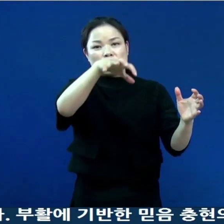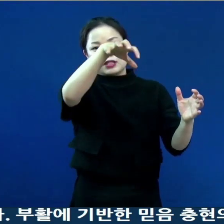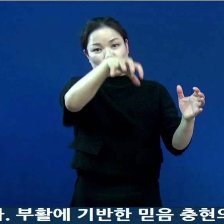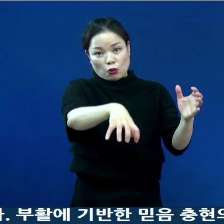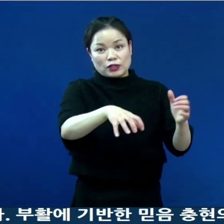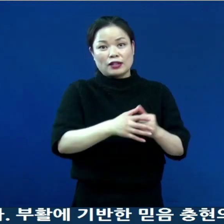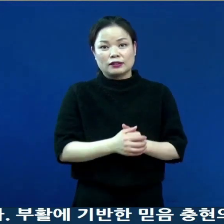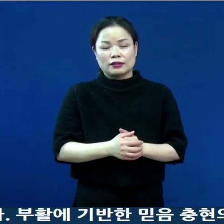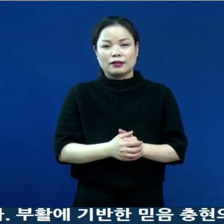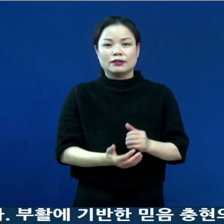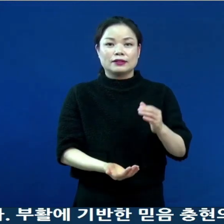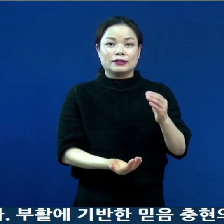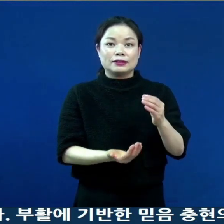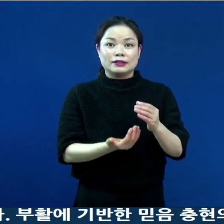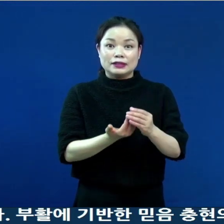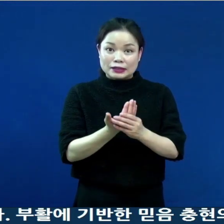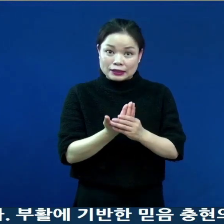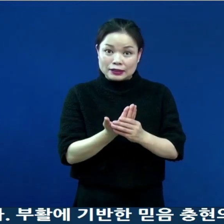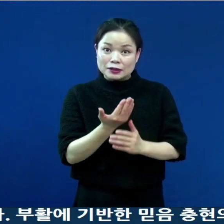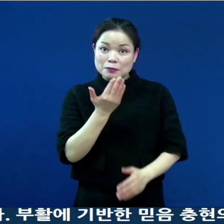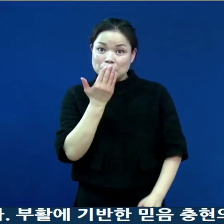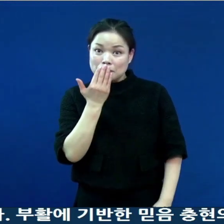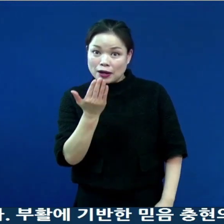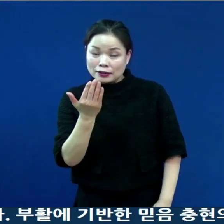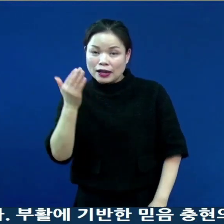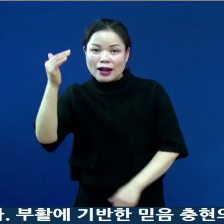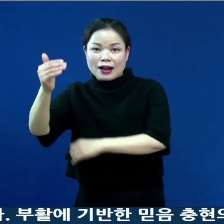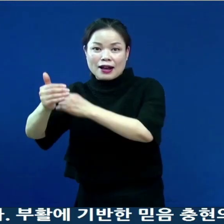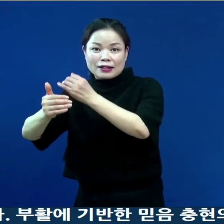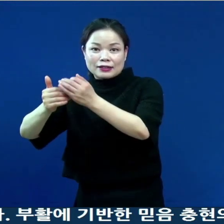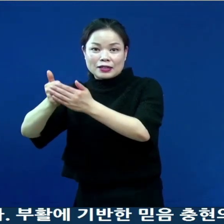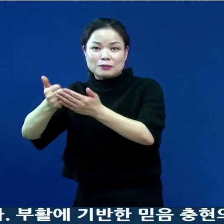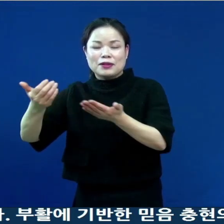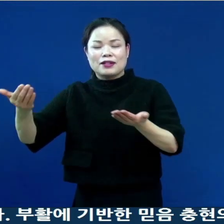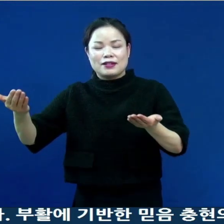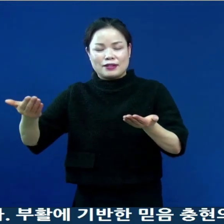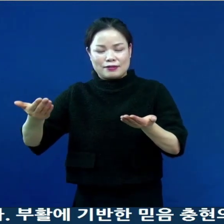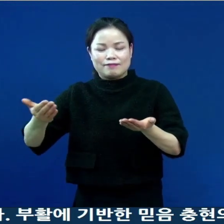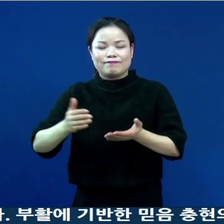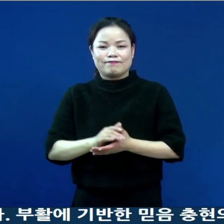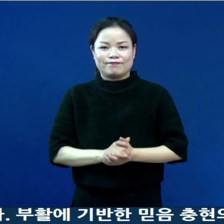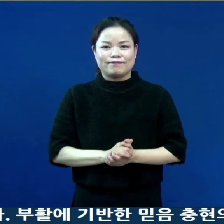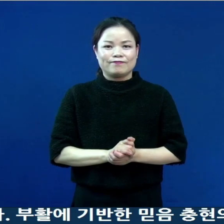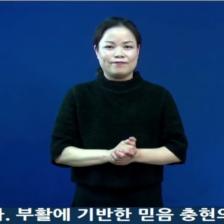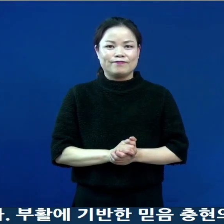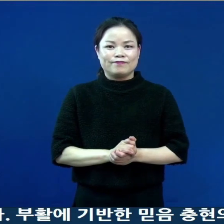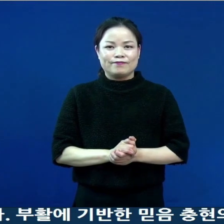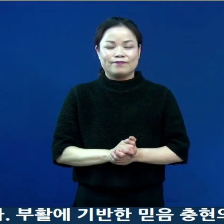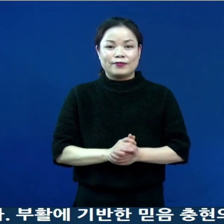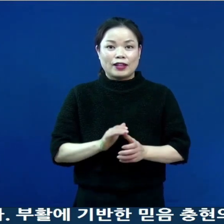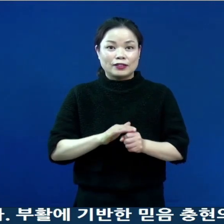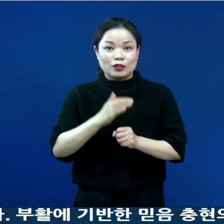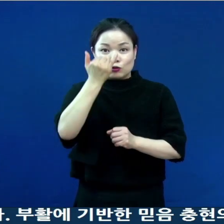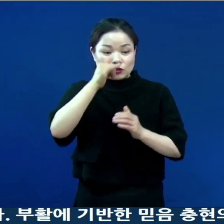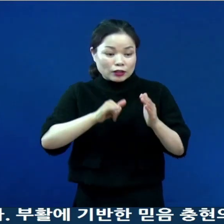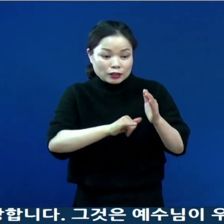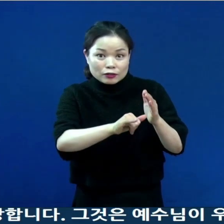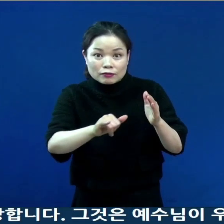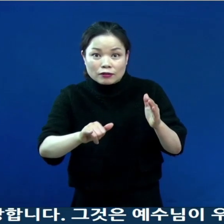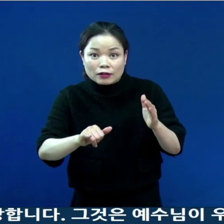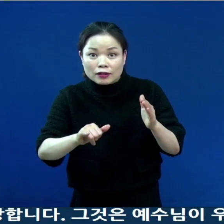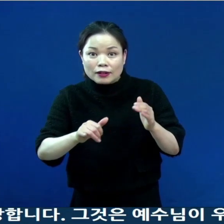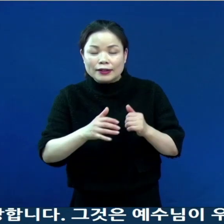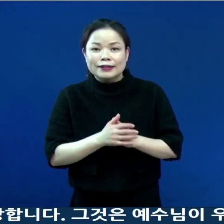그곳에서 일어날 수 있는 하나님의 역사라는 겁니다. 사랑하는 중요한 가족 여러분,